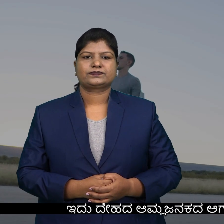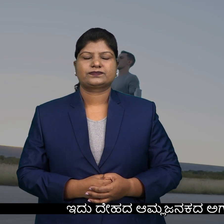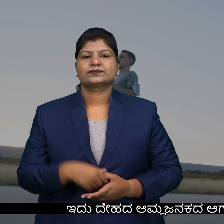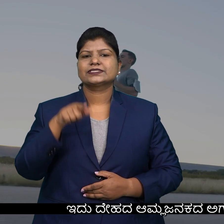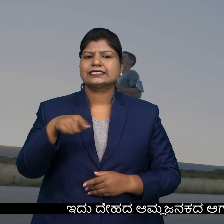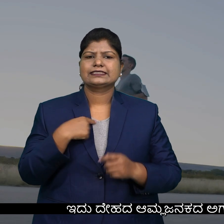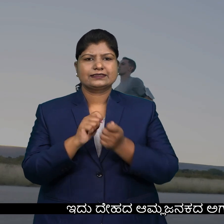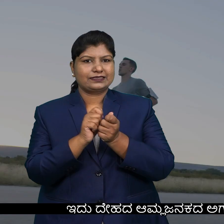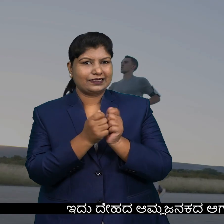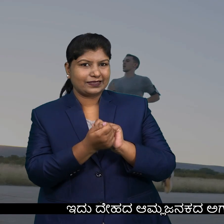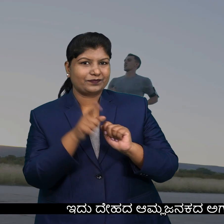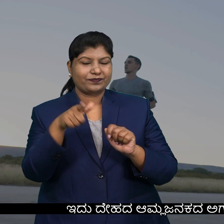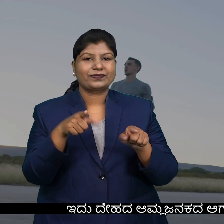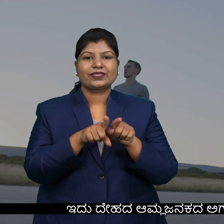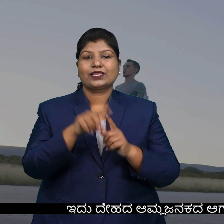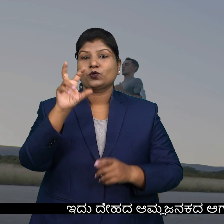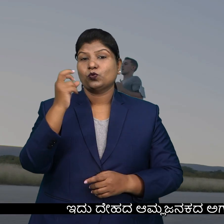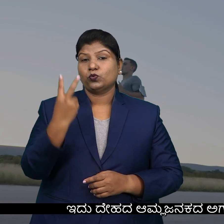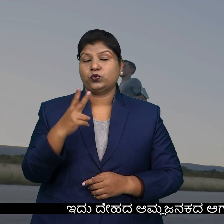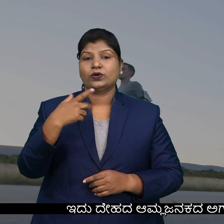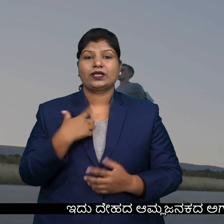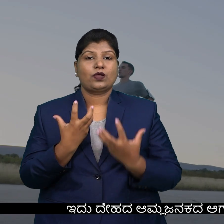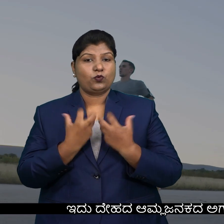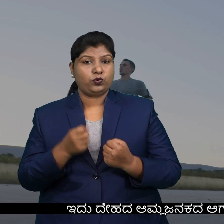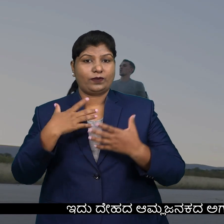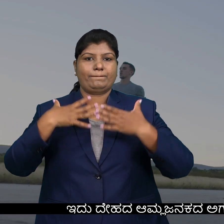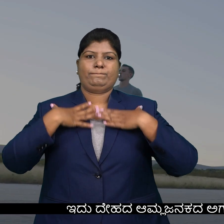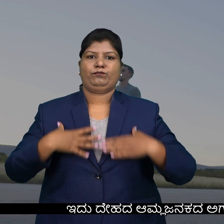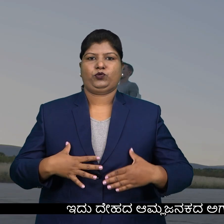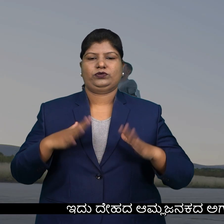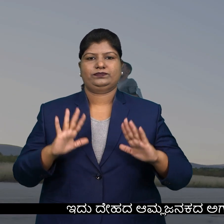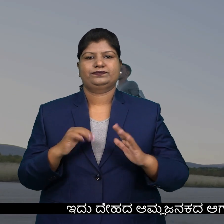ಇದು ದೇಹದ ಆಮ್ಲಜನಕದ ಅಗತ್ಯಕ್ಕೆ ಅನುಗುಣವಾಗಿ ಬದಲಾಗುತ್ತದೆ.